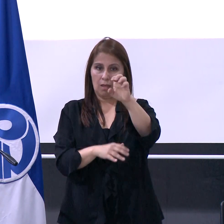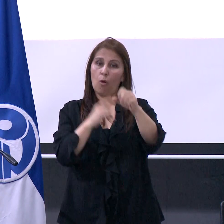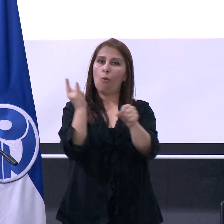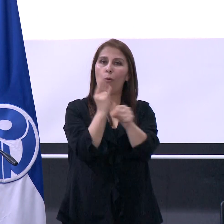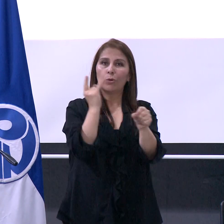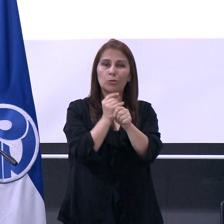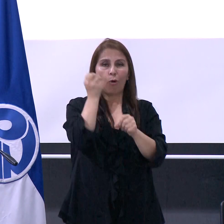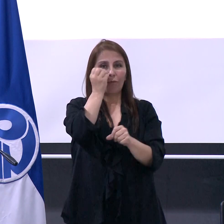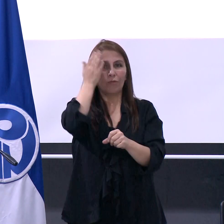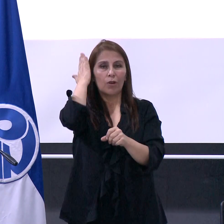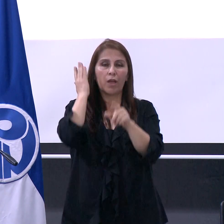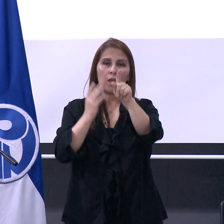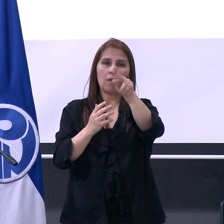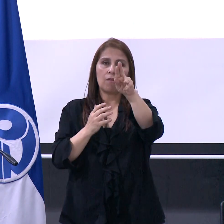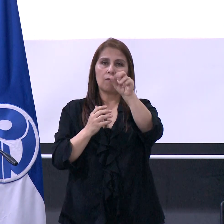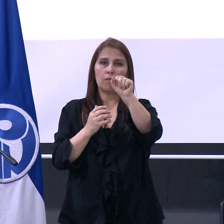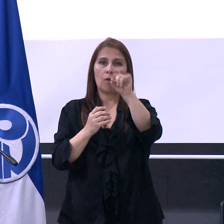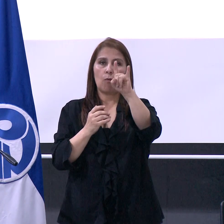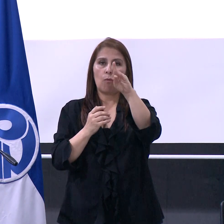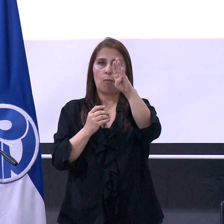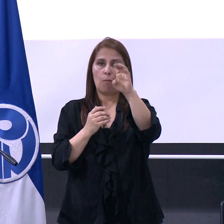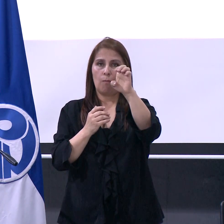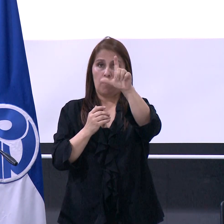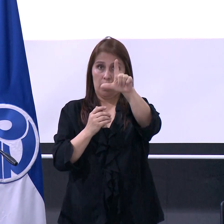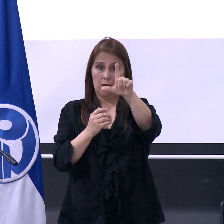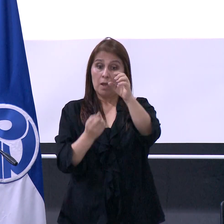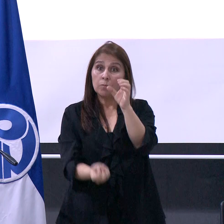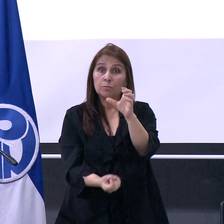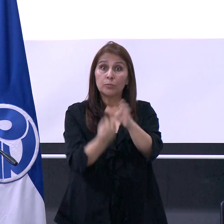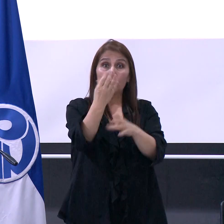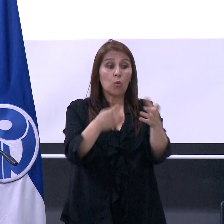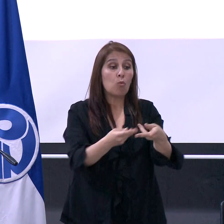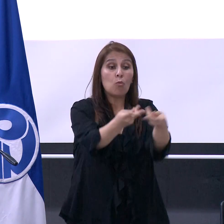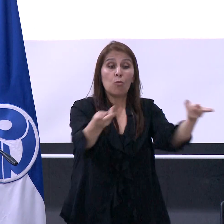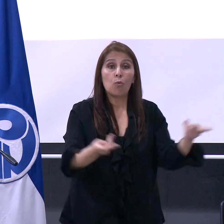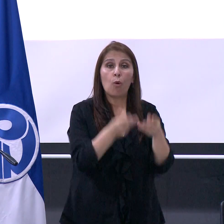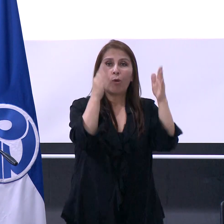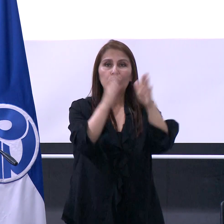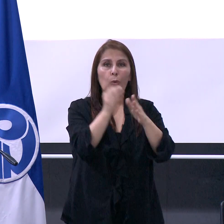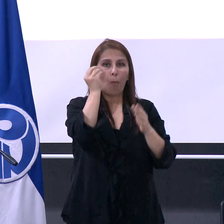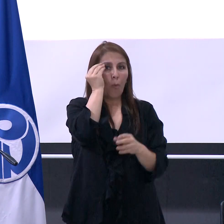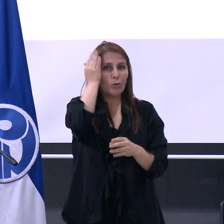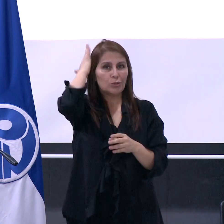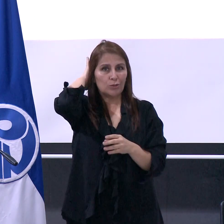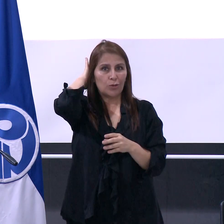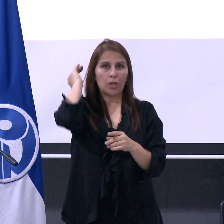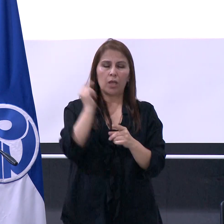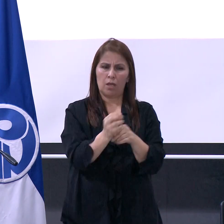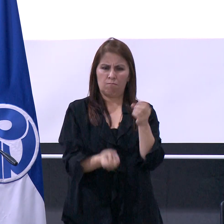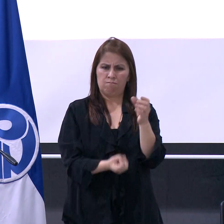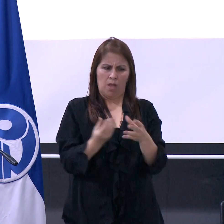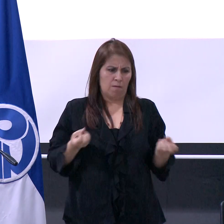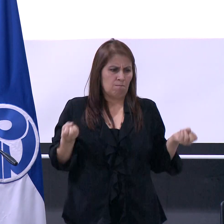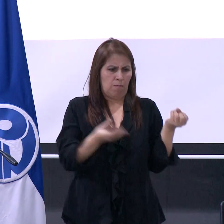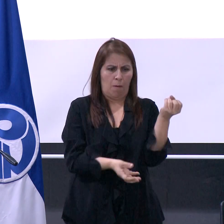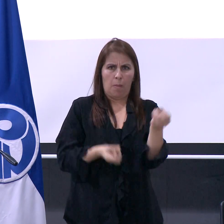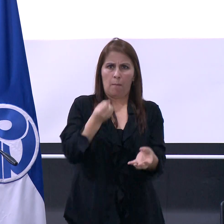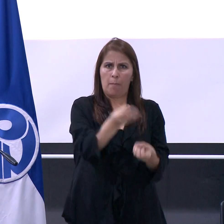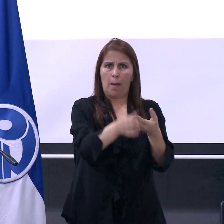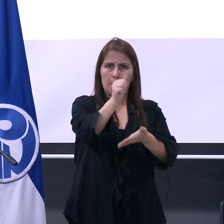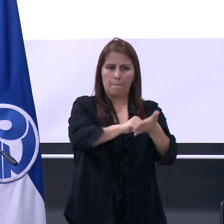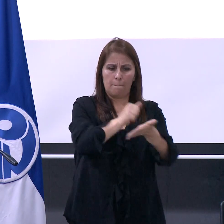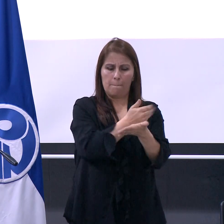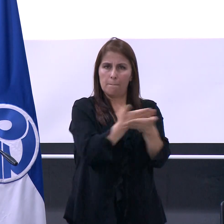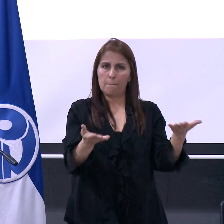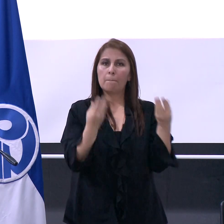para tal efecto se construyó el pabellón montessori y luego todo con todos los materiales necesarios para aplicar el sistema pedagógico